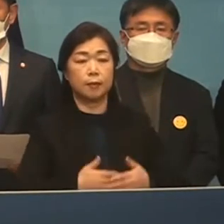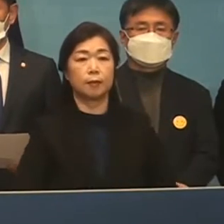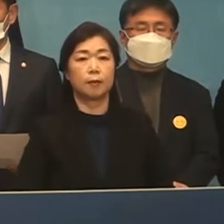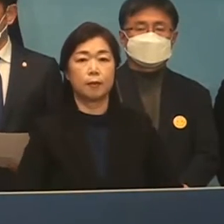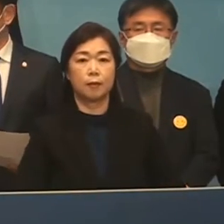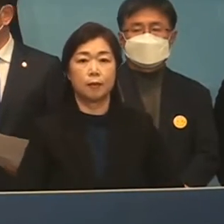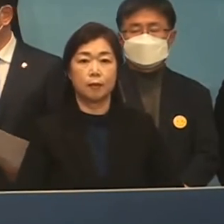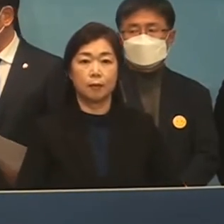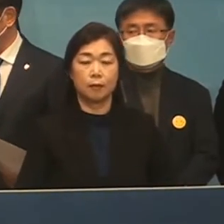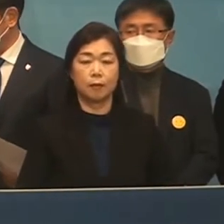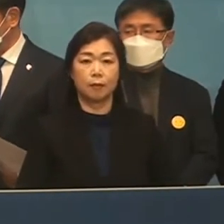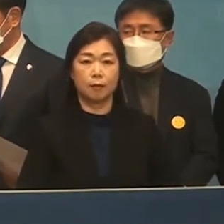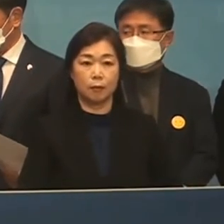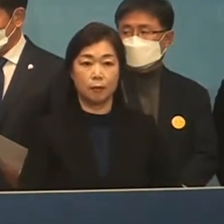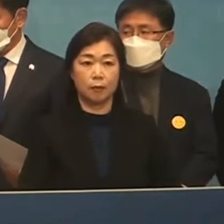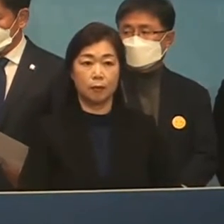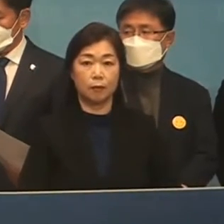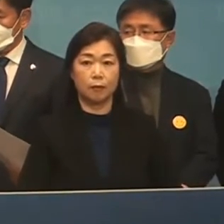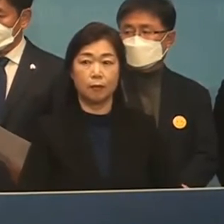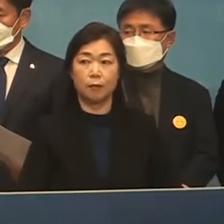하겠습니다.